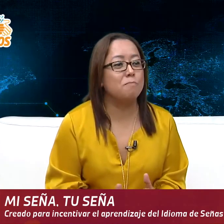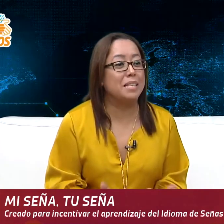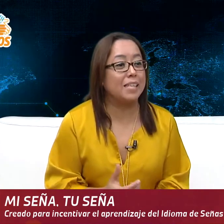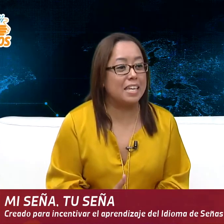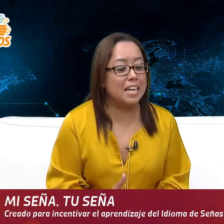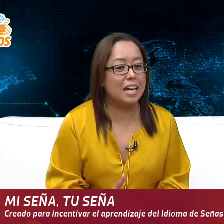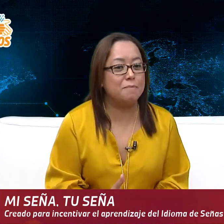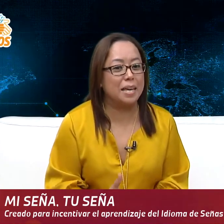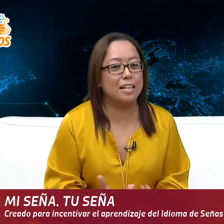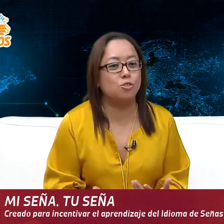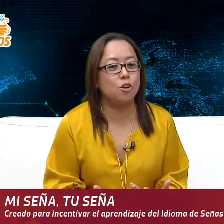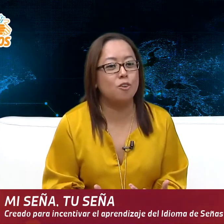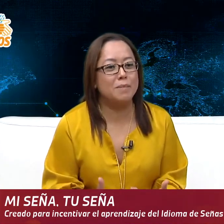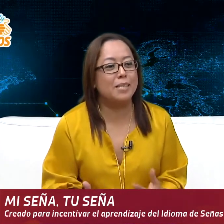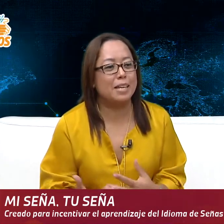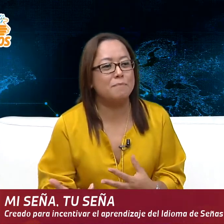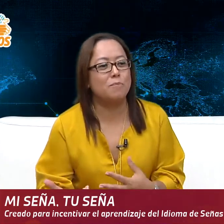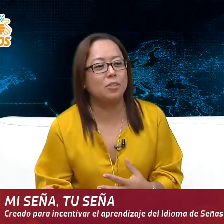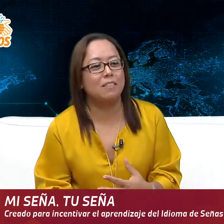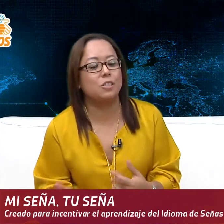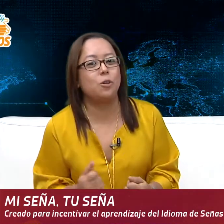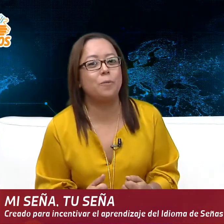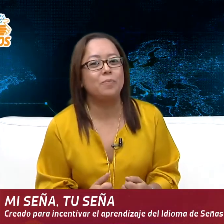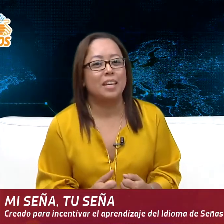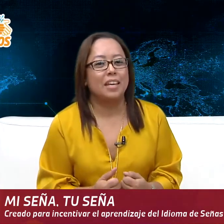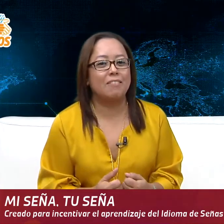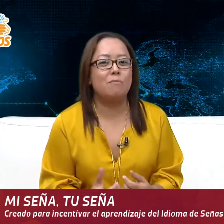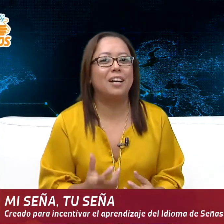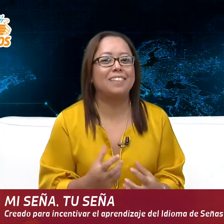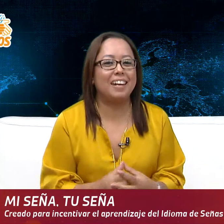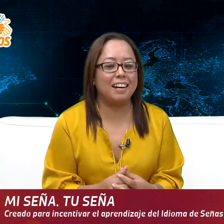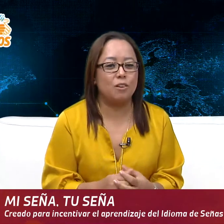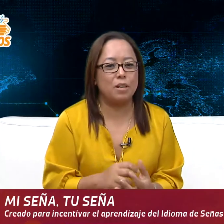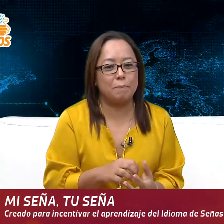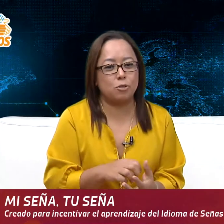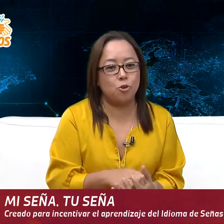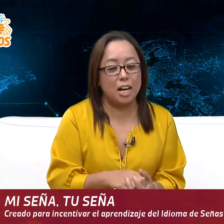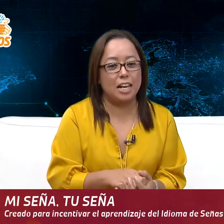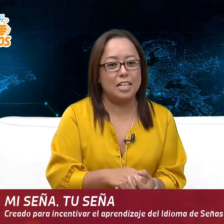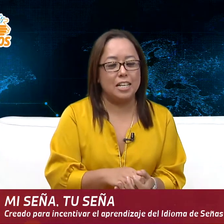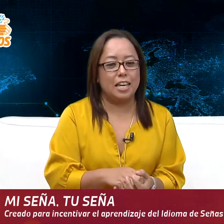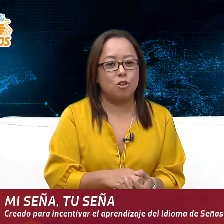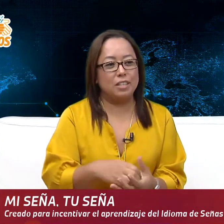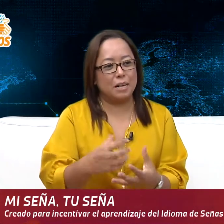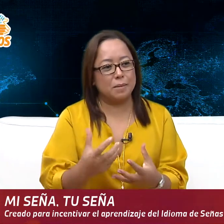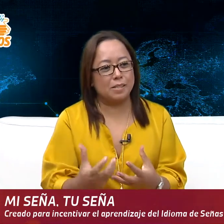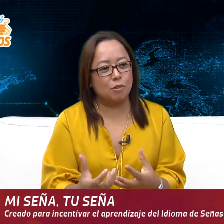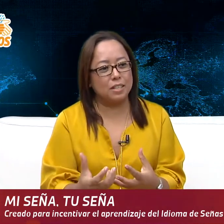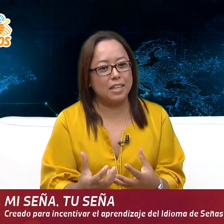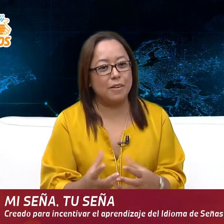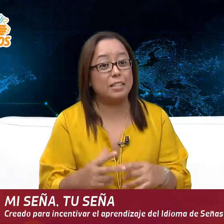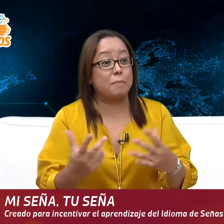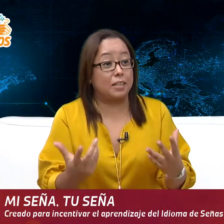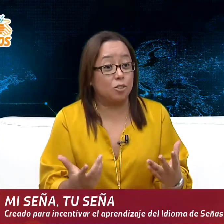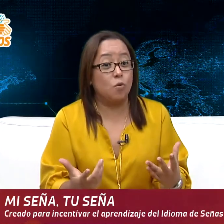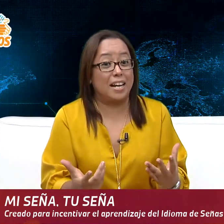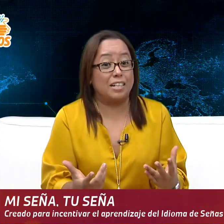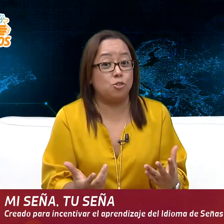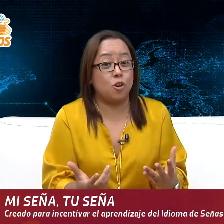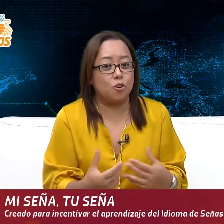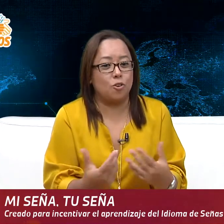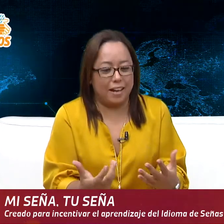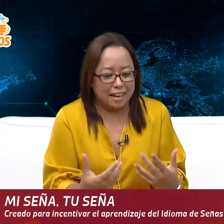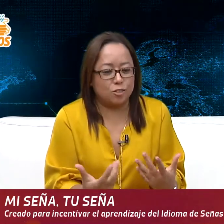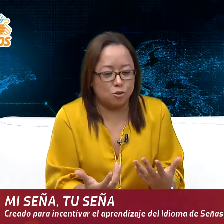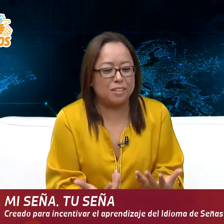combinar con mi seña, mi canción, mi seña, mi motivación, que vamos a tener a una persona con discapacidad auditiva interpretando una